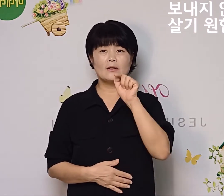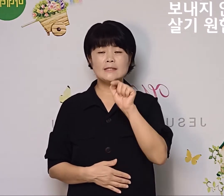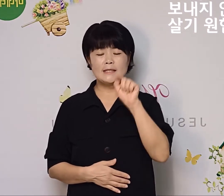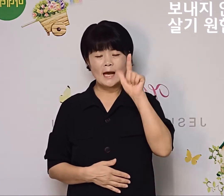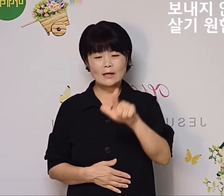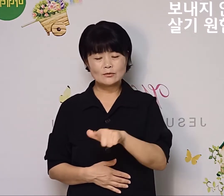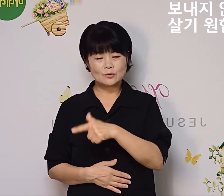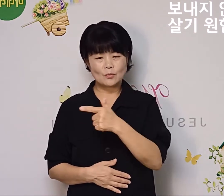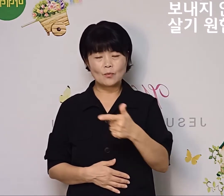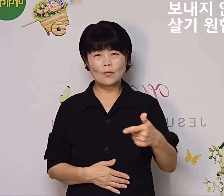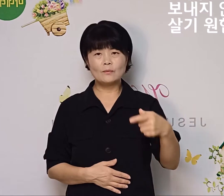이 하루도